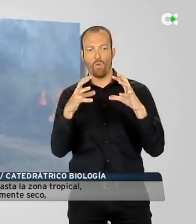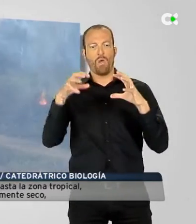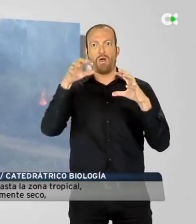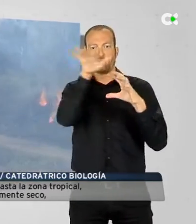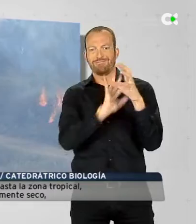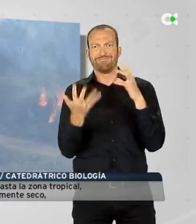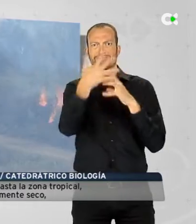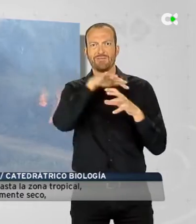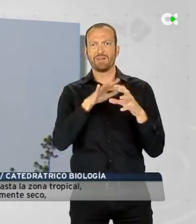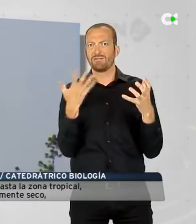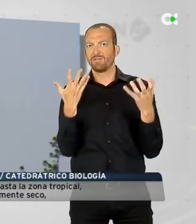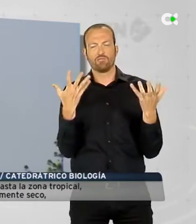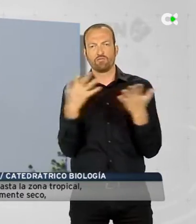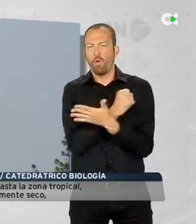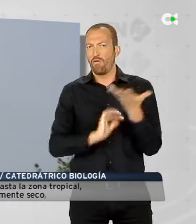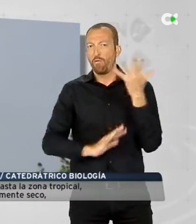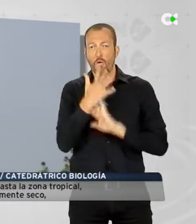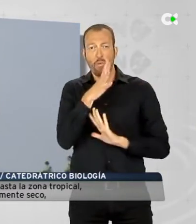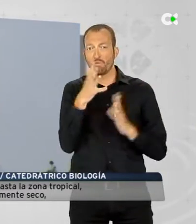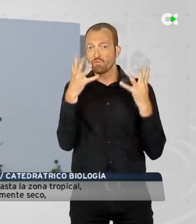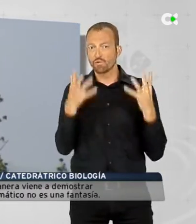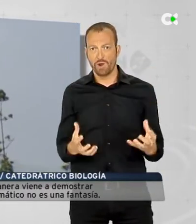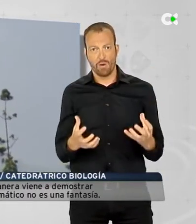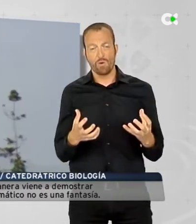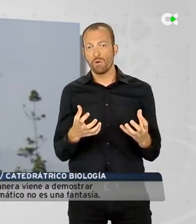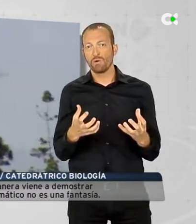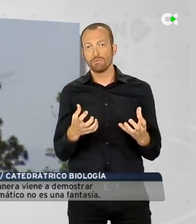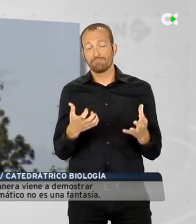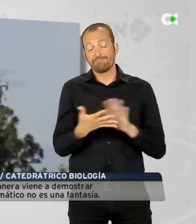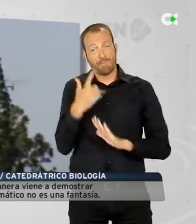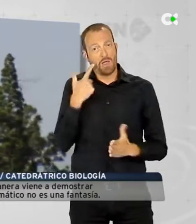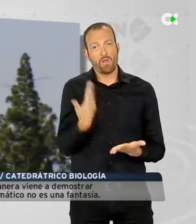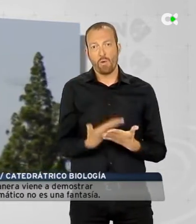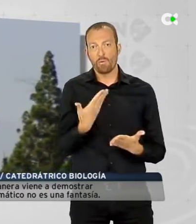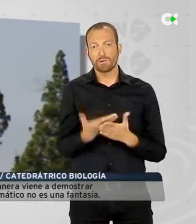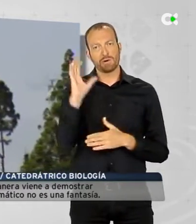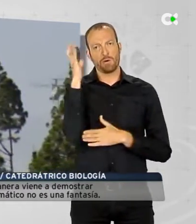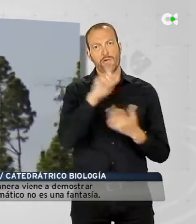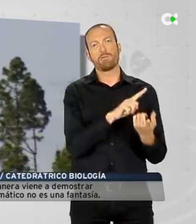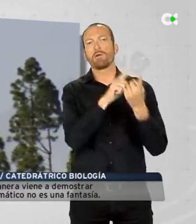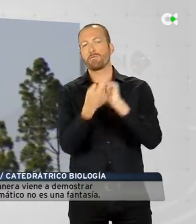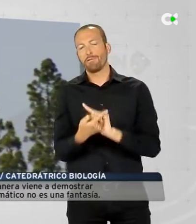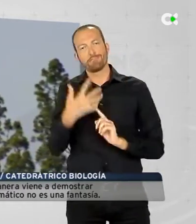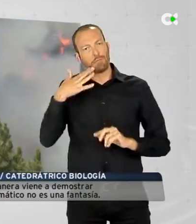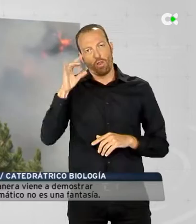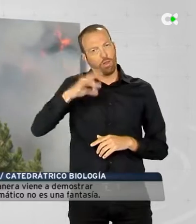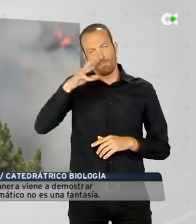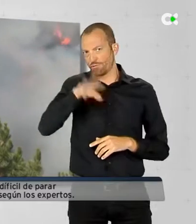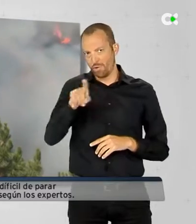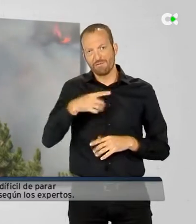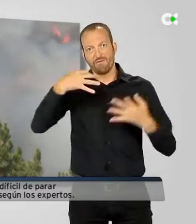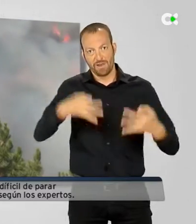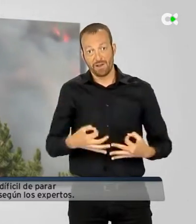hasta la zona tropical, terriblemente seco, y que de alguna manera viene a demostrar de que lo del cambio climático no es una fantasía.